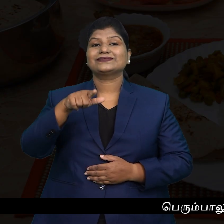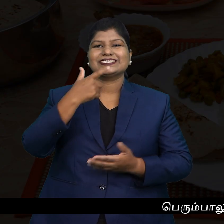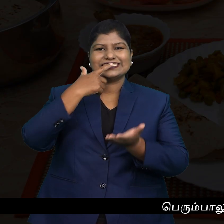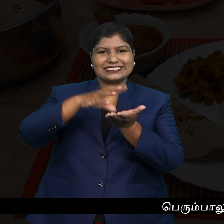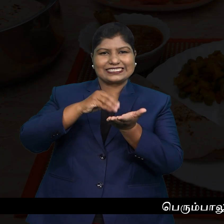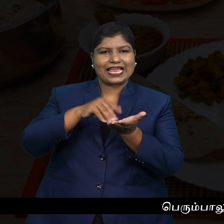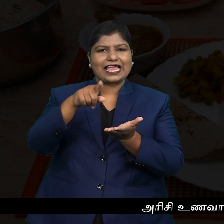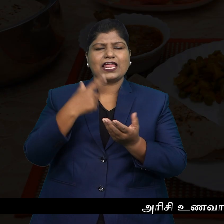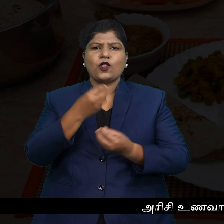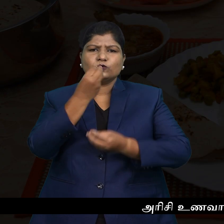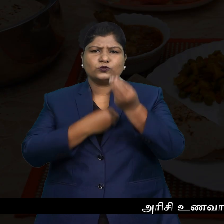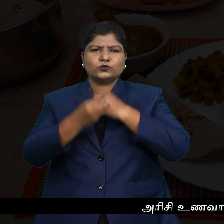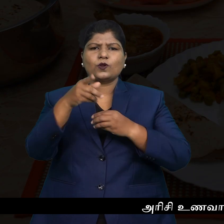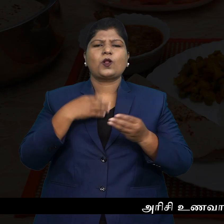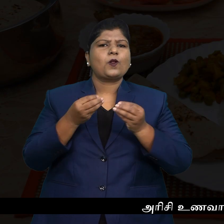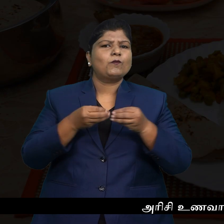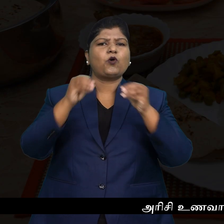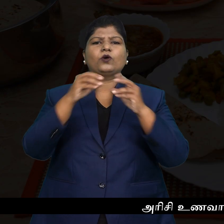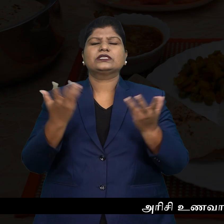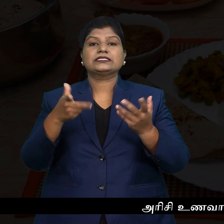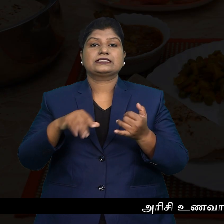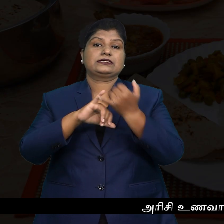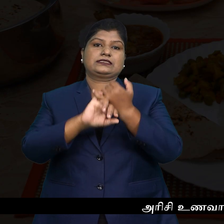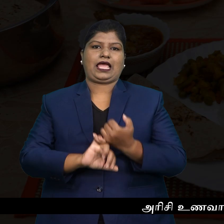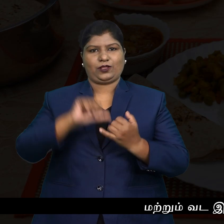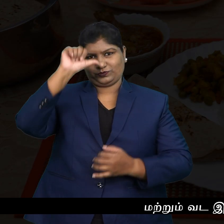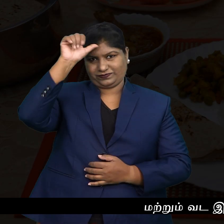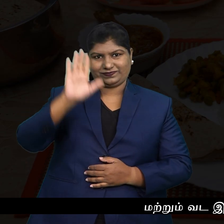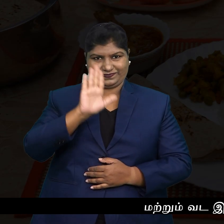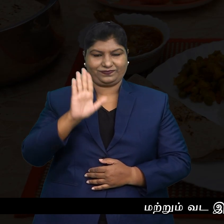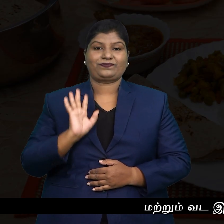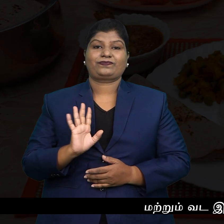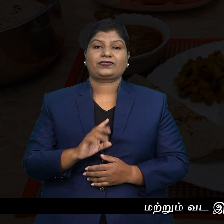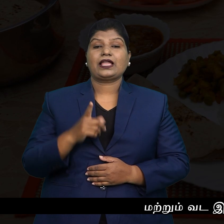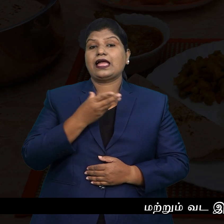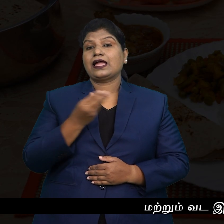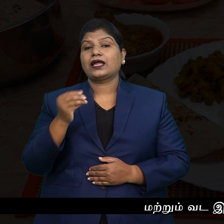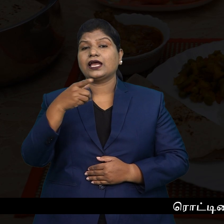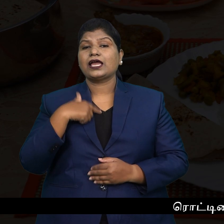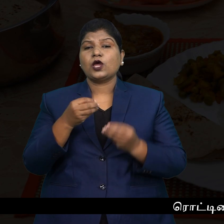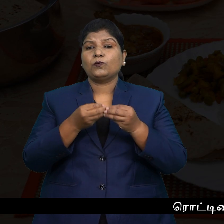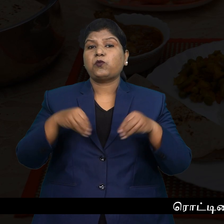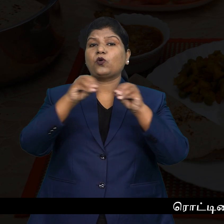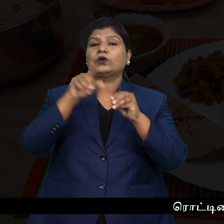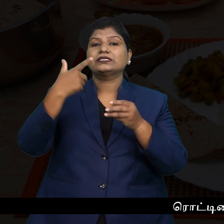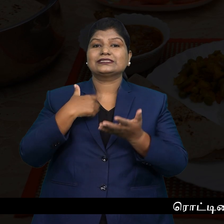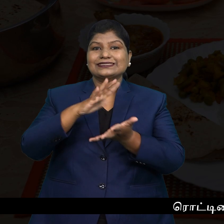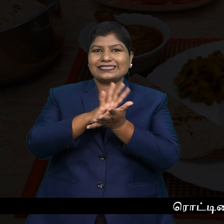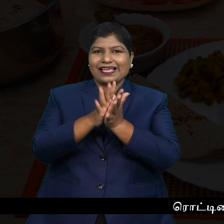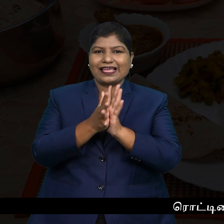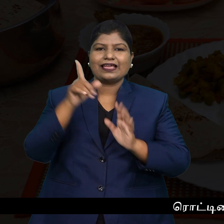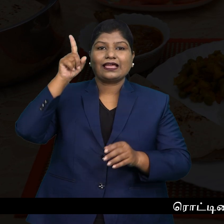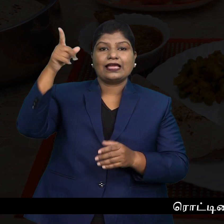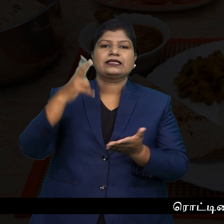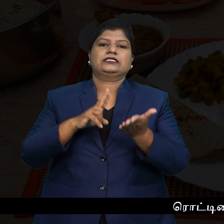பெரும்பாலும் தென் இந்தியாவில் அரிசி உணவாக உட்கொள்ளப்படுகிறது மற்றும் வட இந்தியாவில் பெரும்பாலும் ரொட்டியை